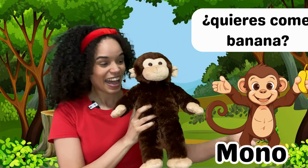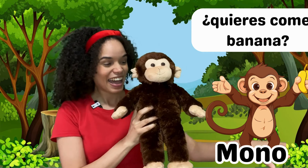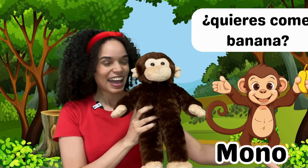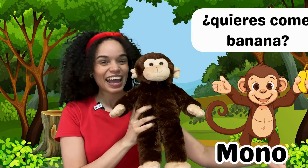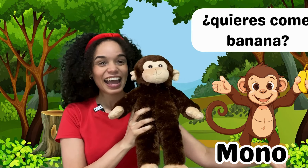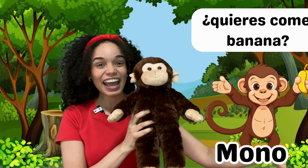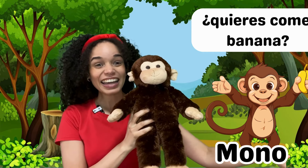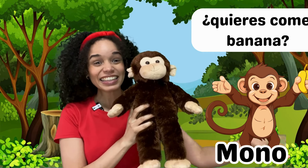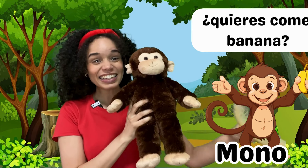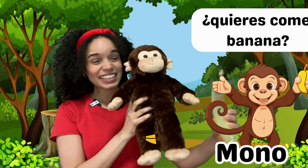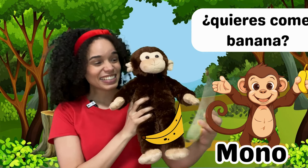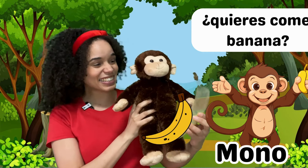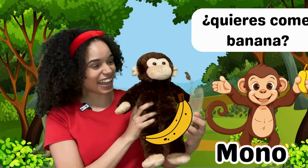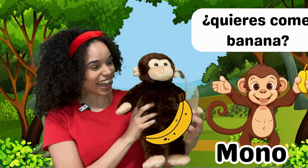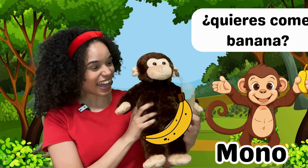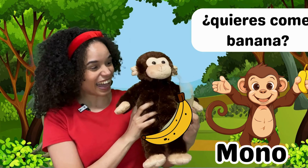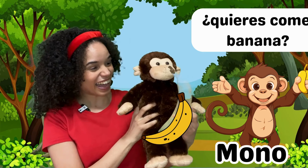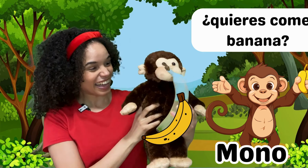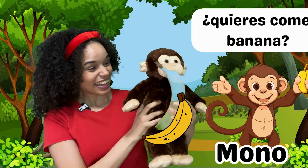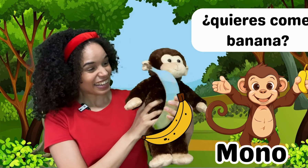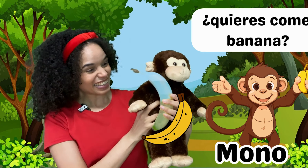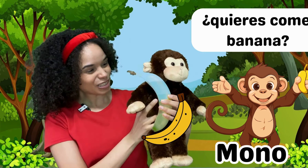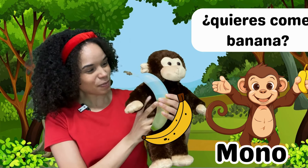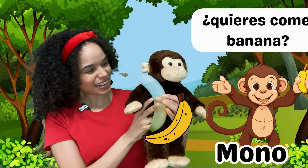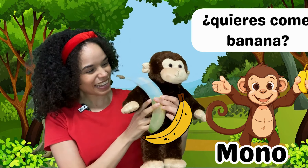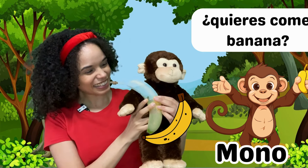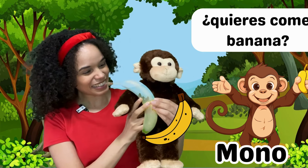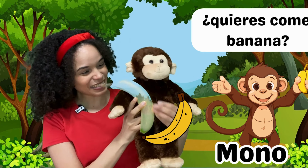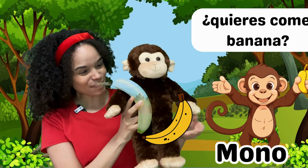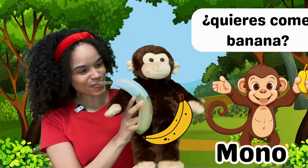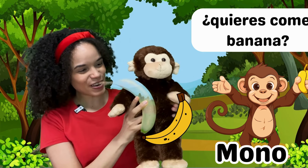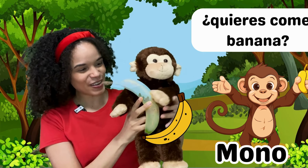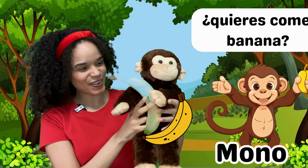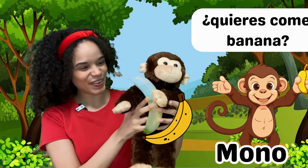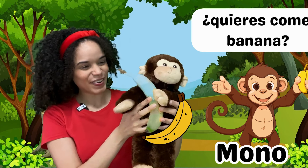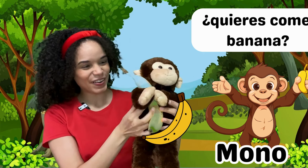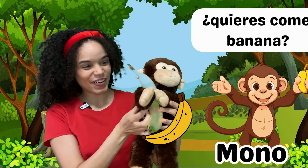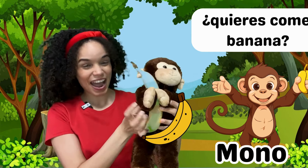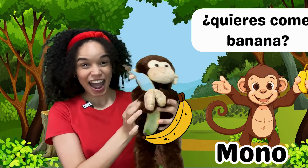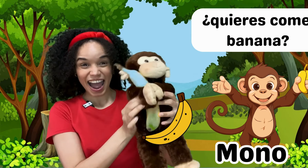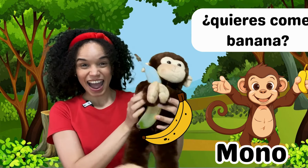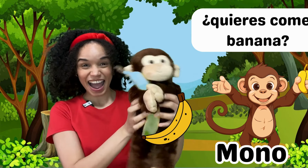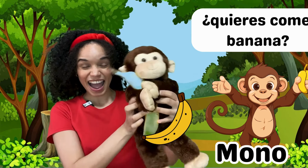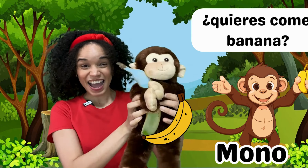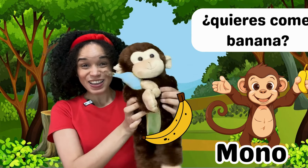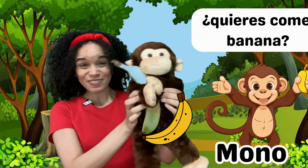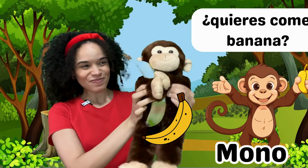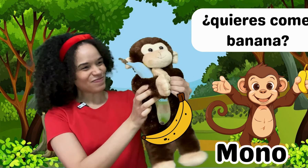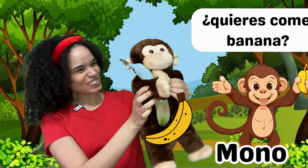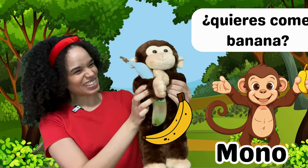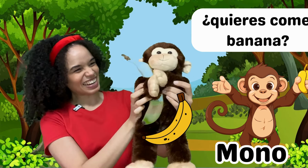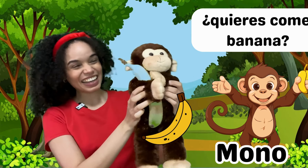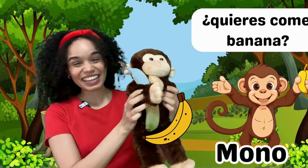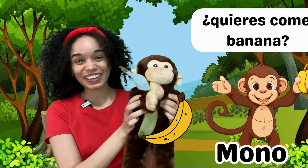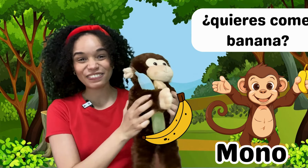banana Aquí está es para ti mono Mira qué